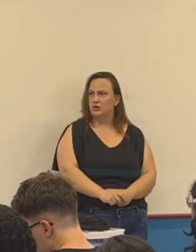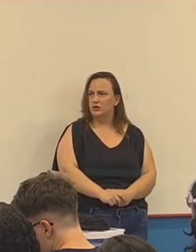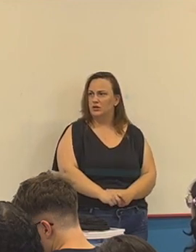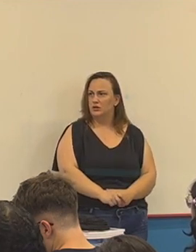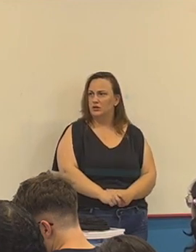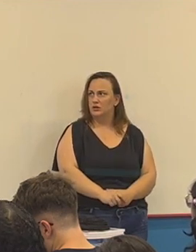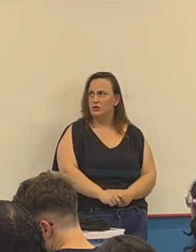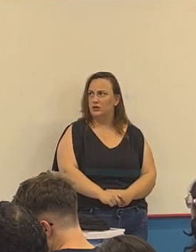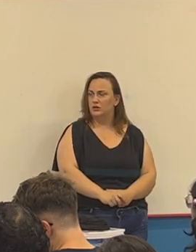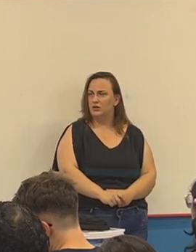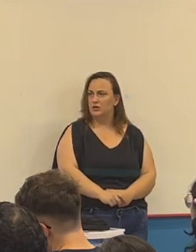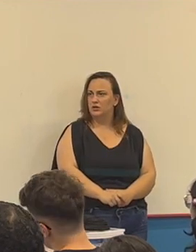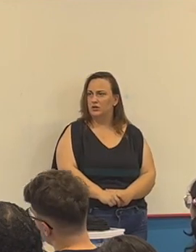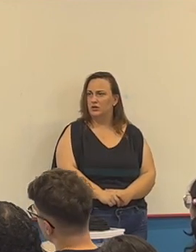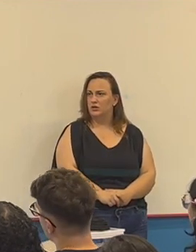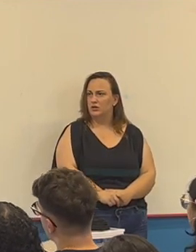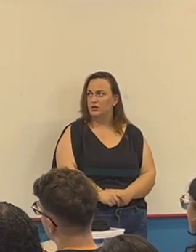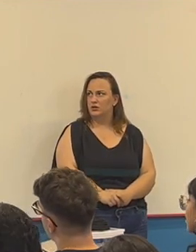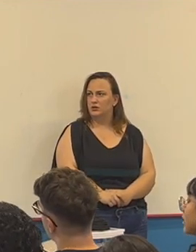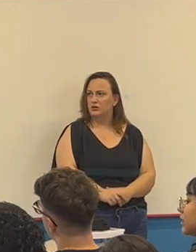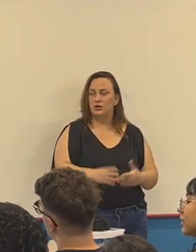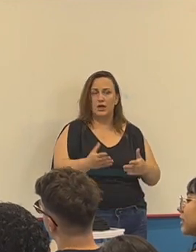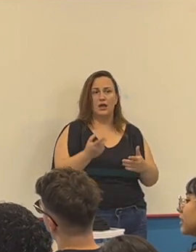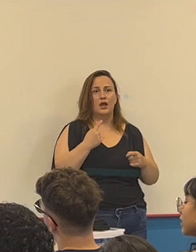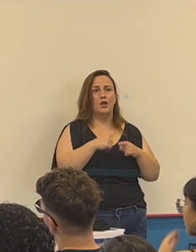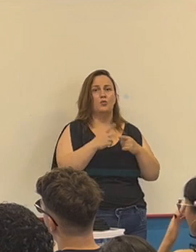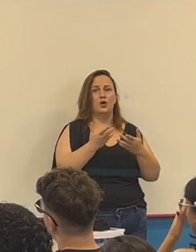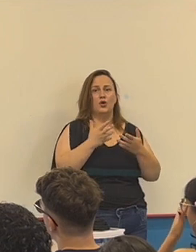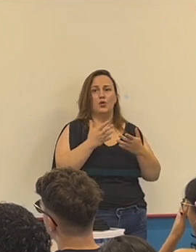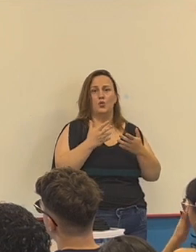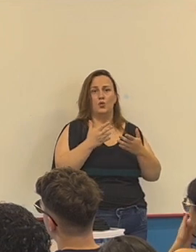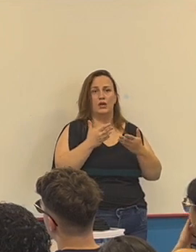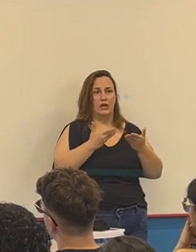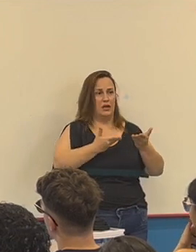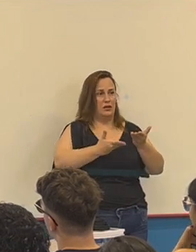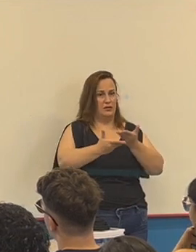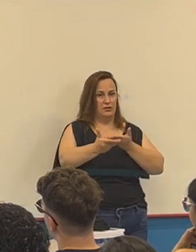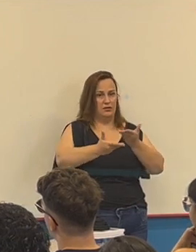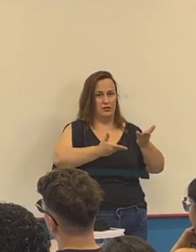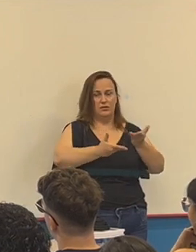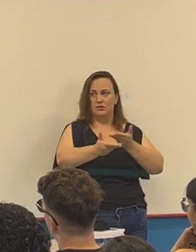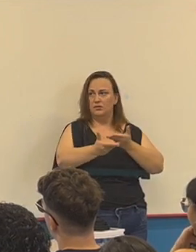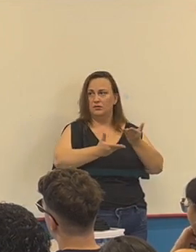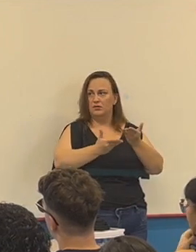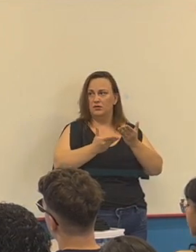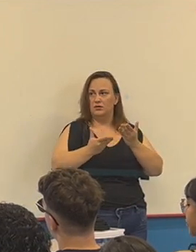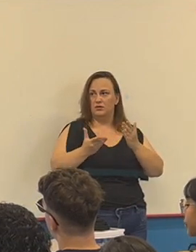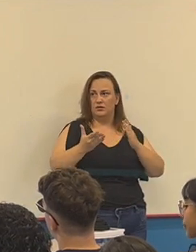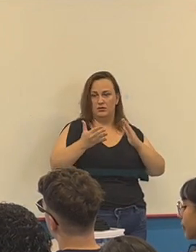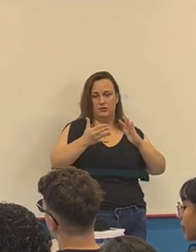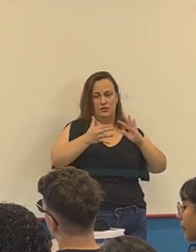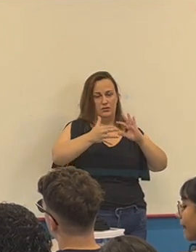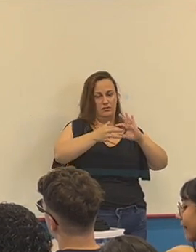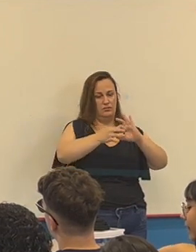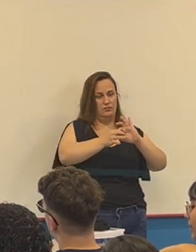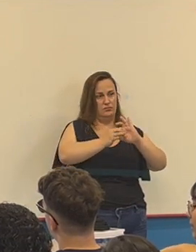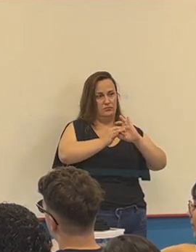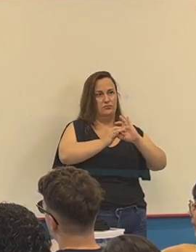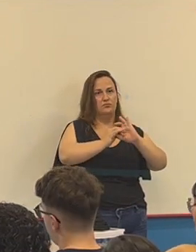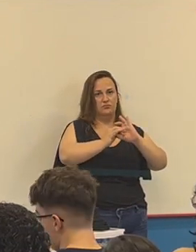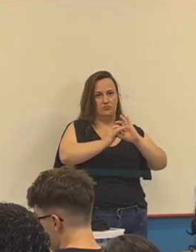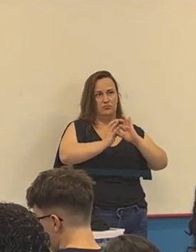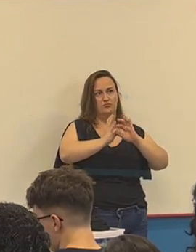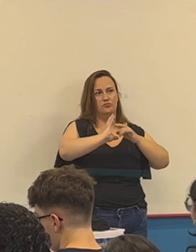Então, era para buscar essas relações entre as máquinas e o tronco. entendeu? Então eu estava